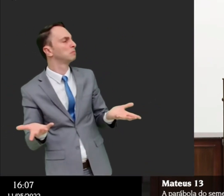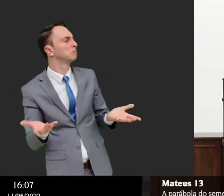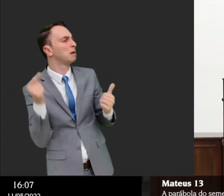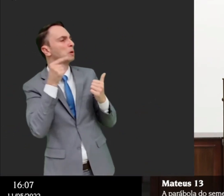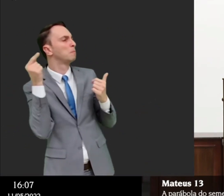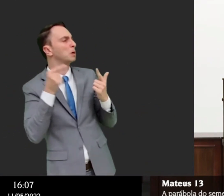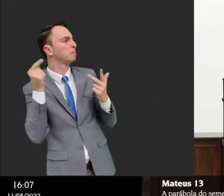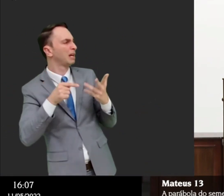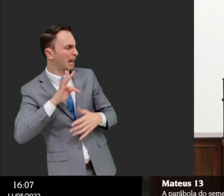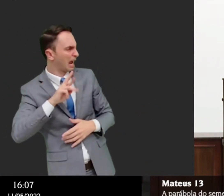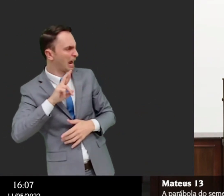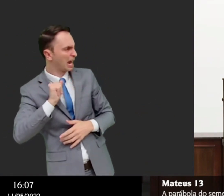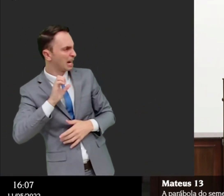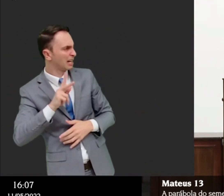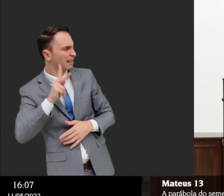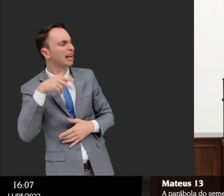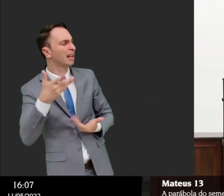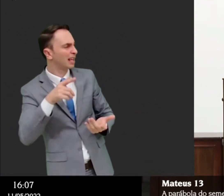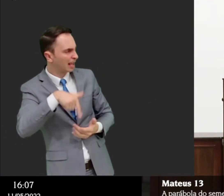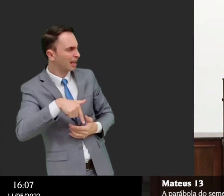Não é? É traque? Não.